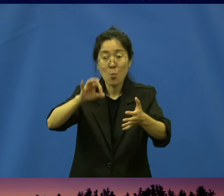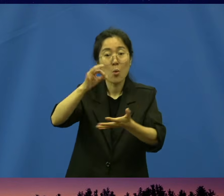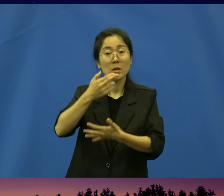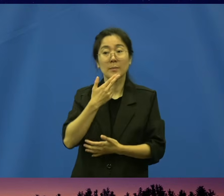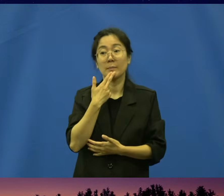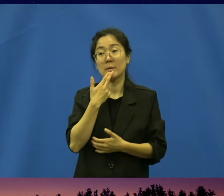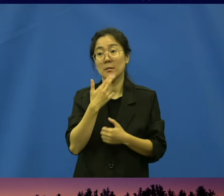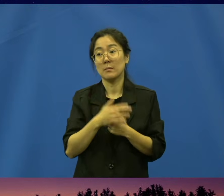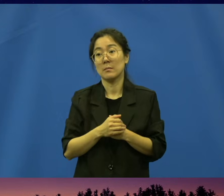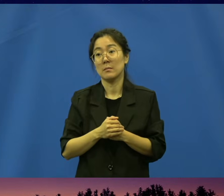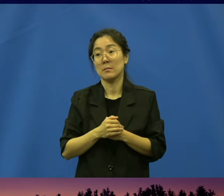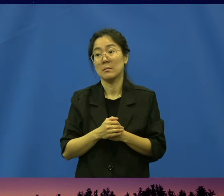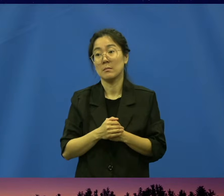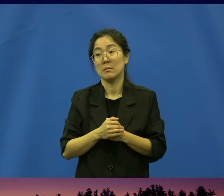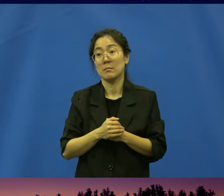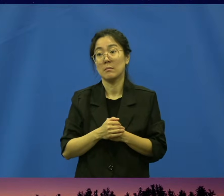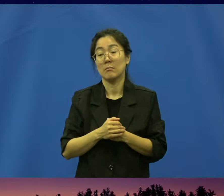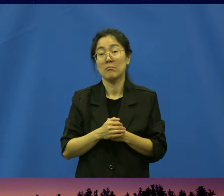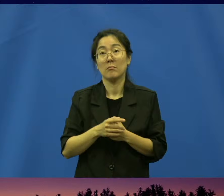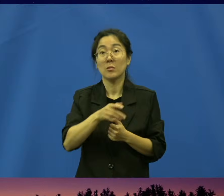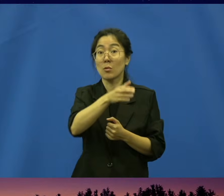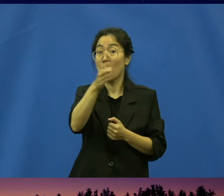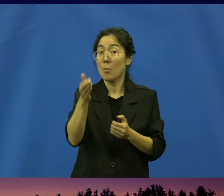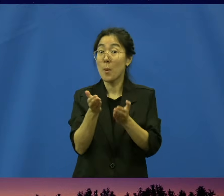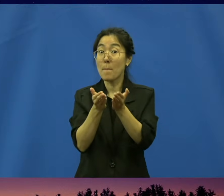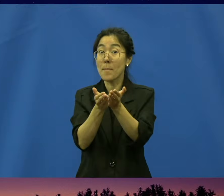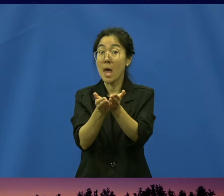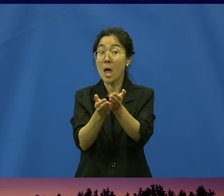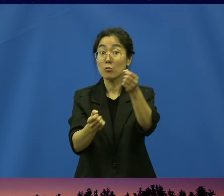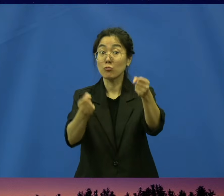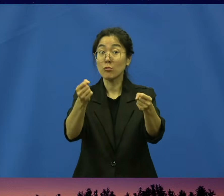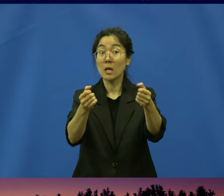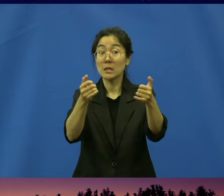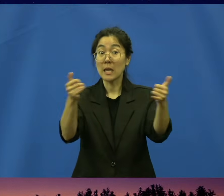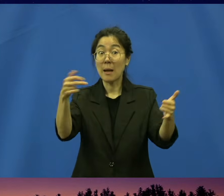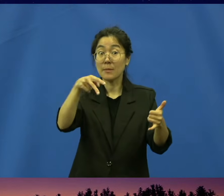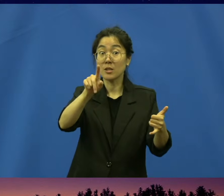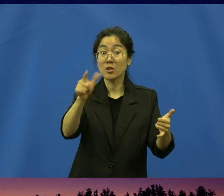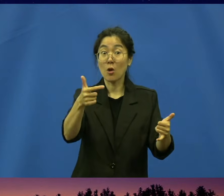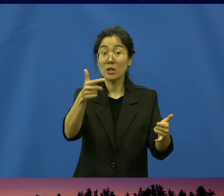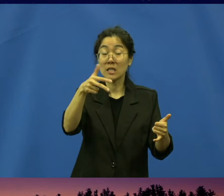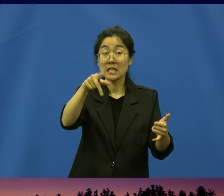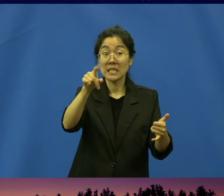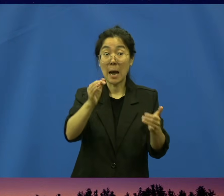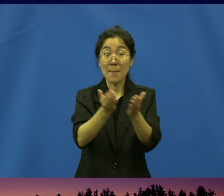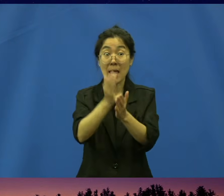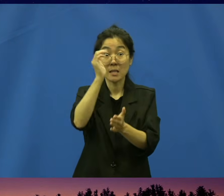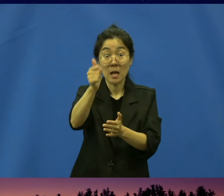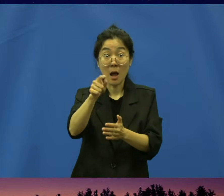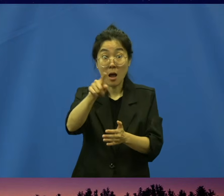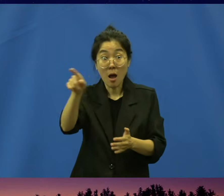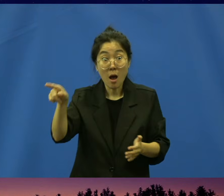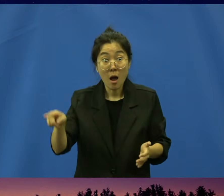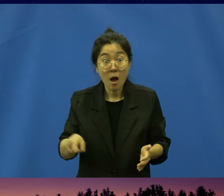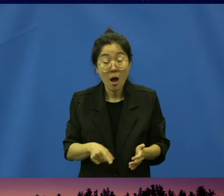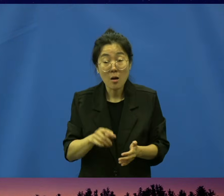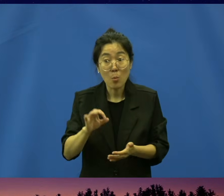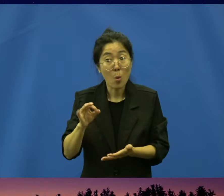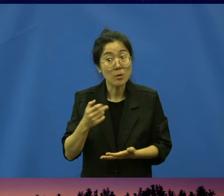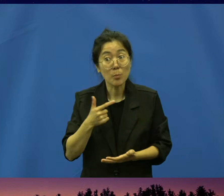선장이, 기관장이 돈을 얼마나 많이 벌 수 있는지 아마 여러분 감을 잡고 계실 줄로 믿습니다만은, 우리는 그런 거 주는 거